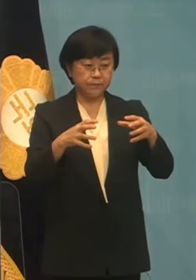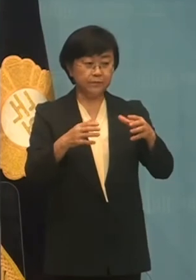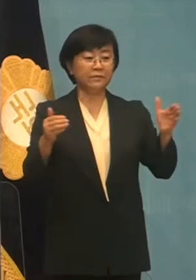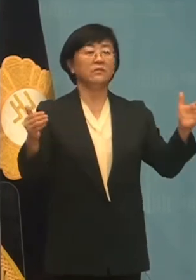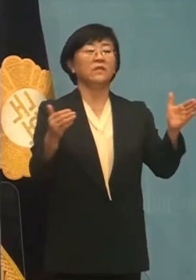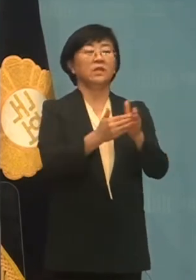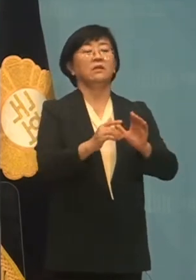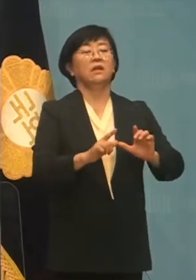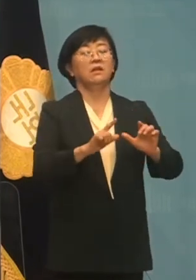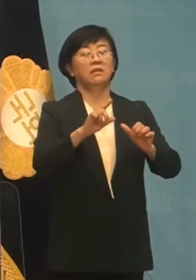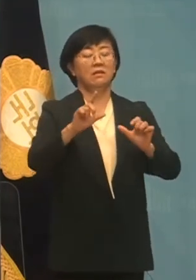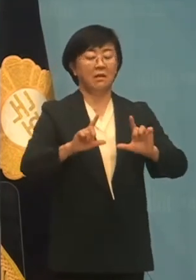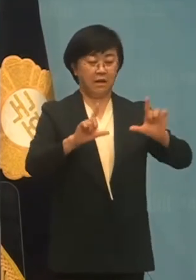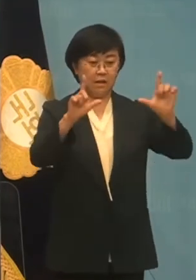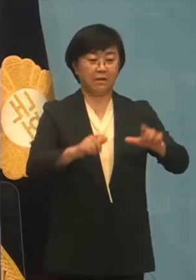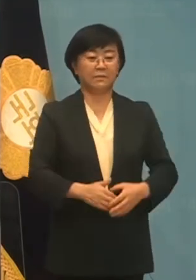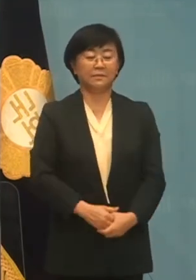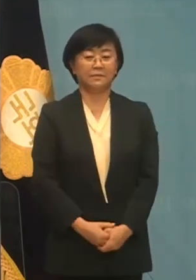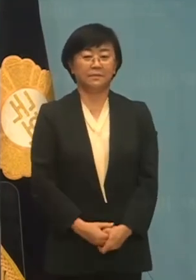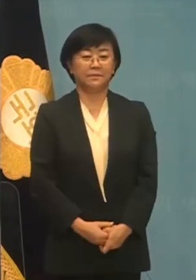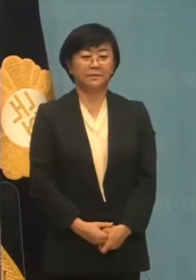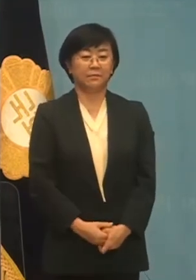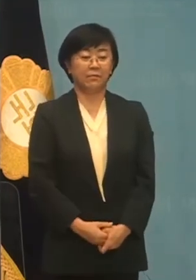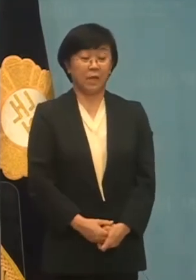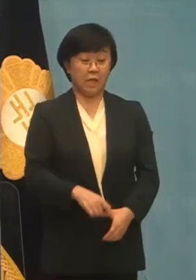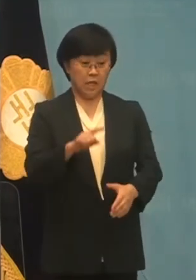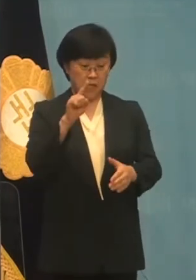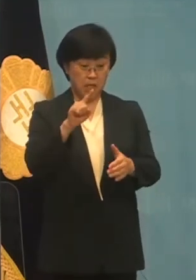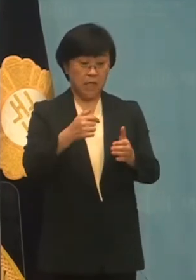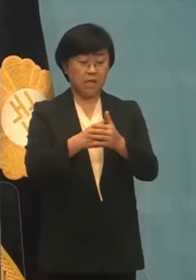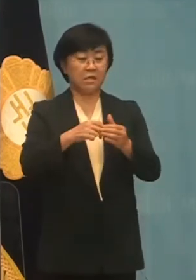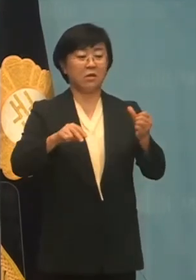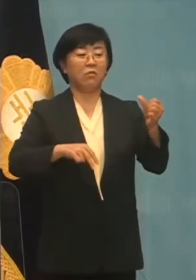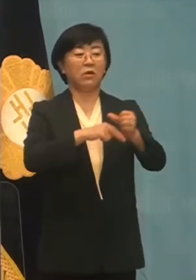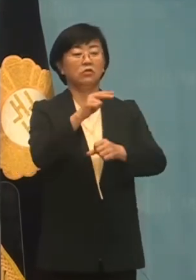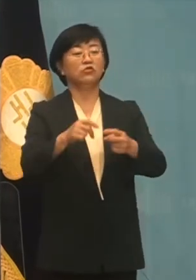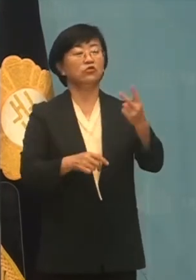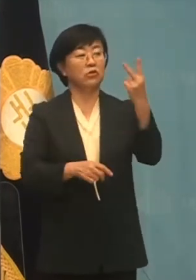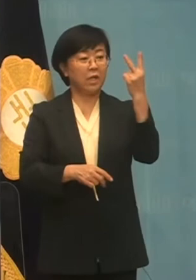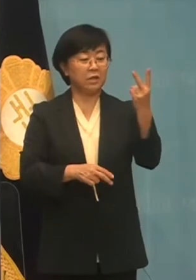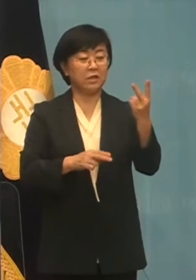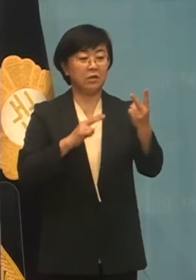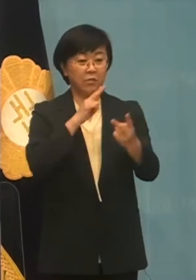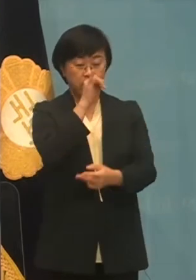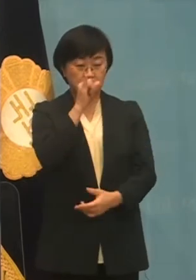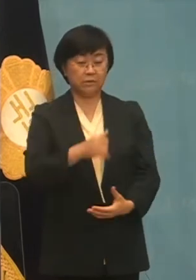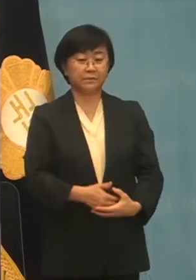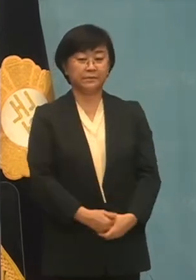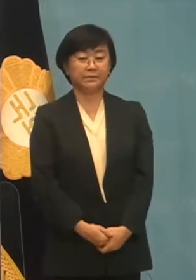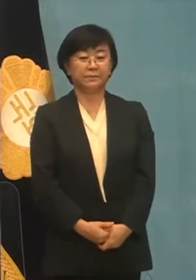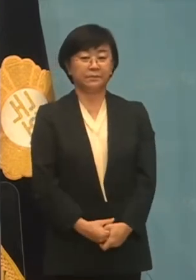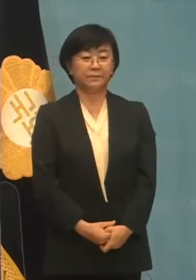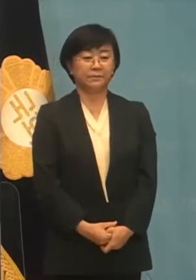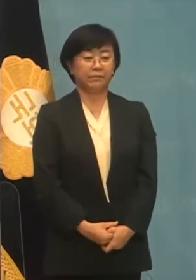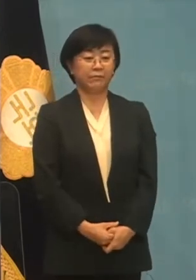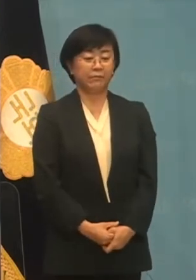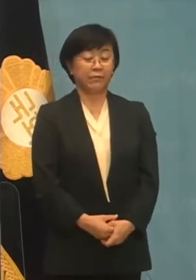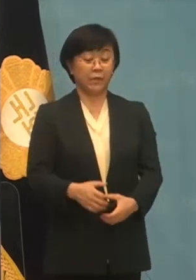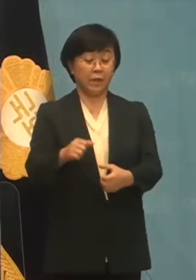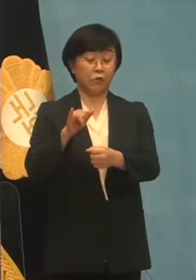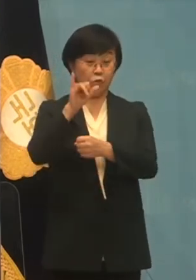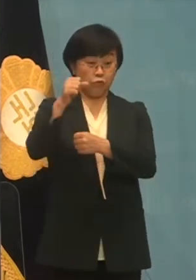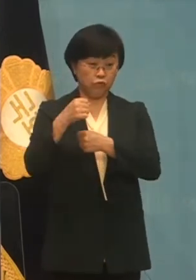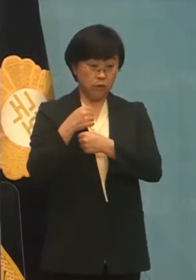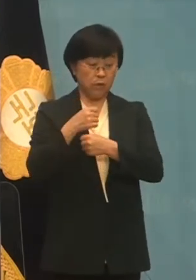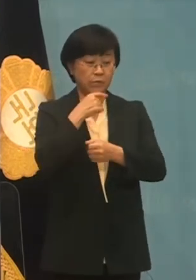종료된 시점입니다. 이러한 사실은 크게 두 가지 함의를 지니고 있습니다. 바로